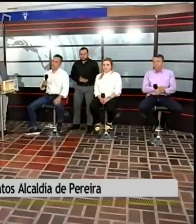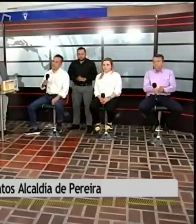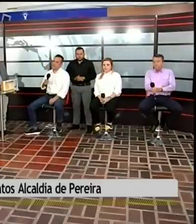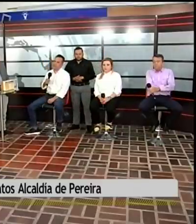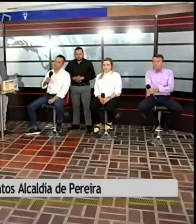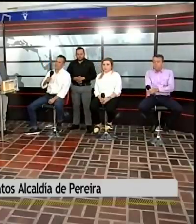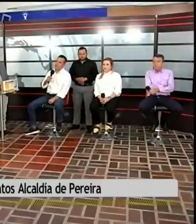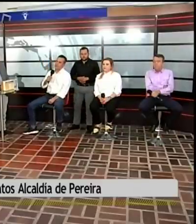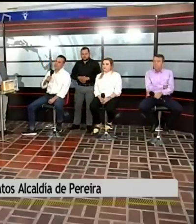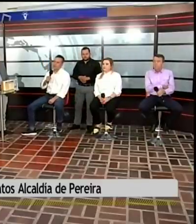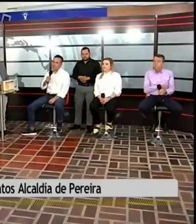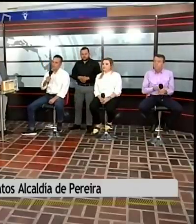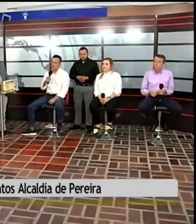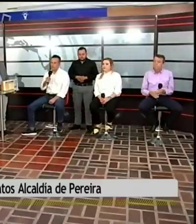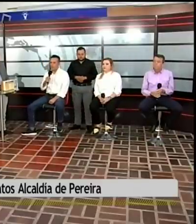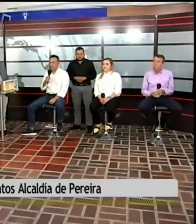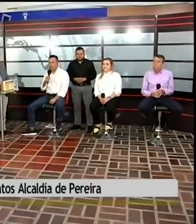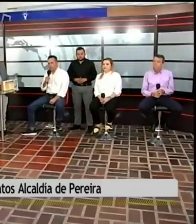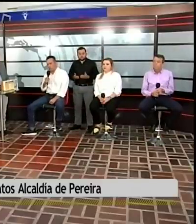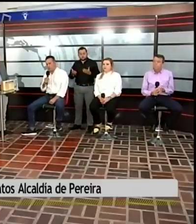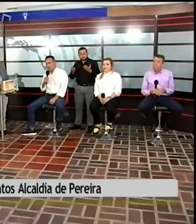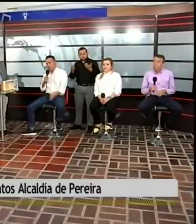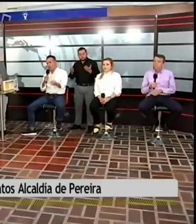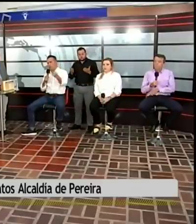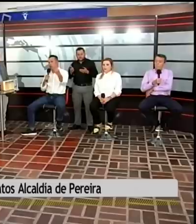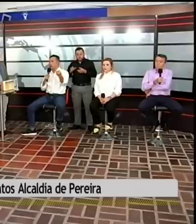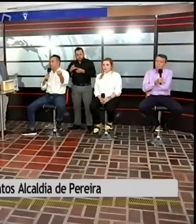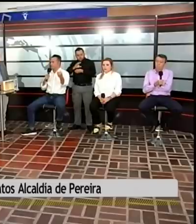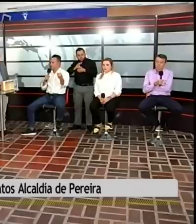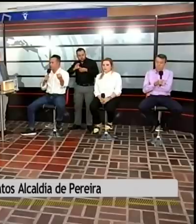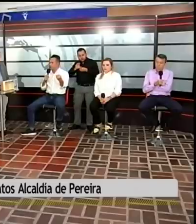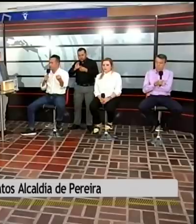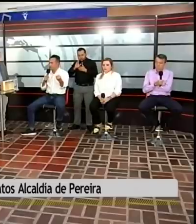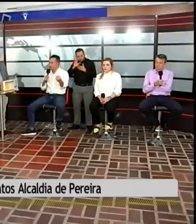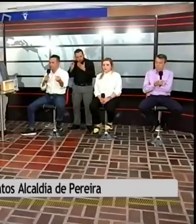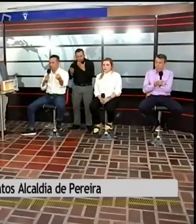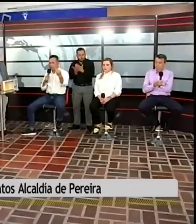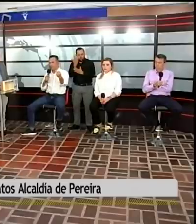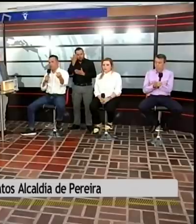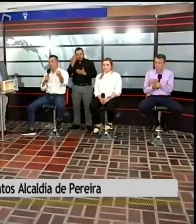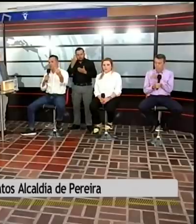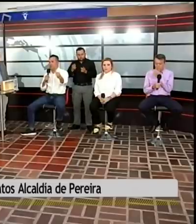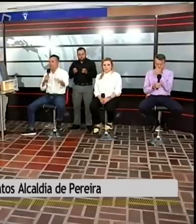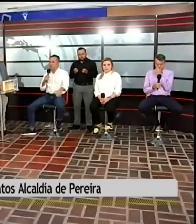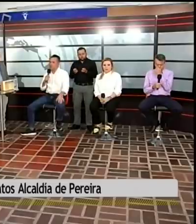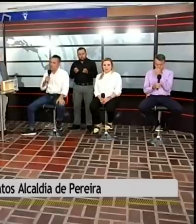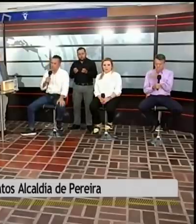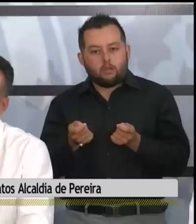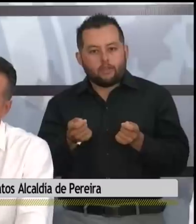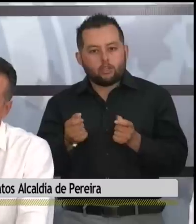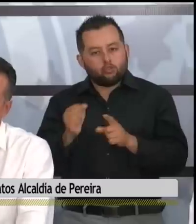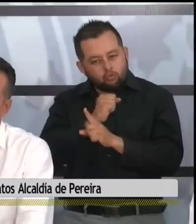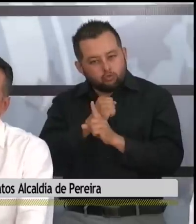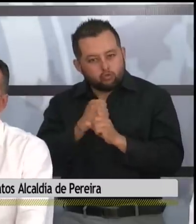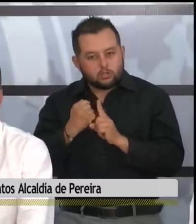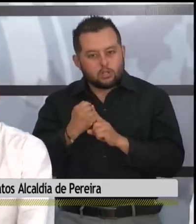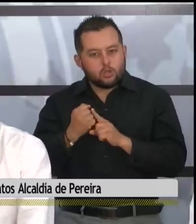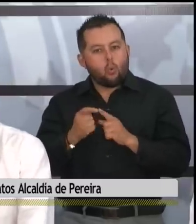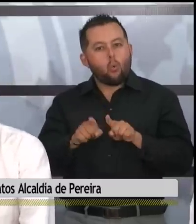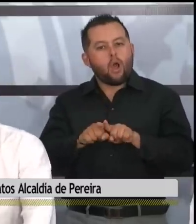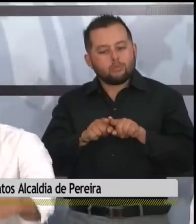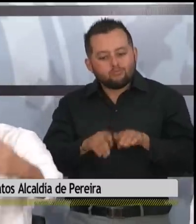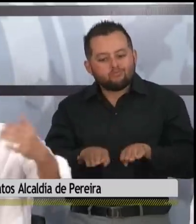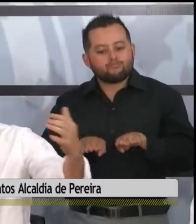Pereira en el año 2050? Álvaro, una ciudad innovadora, sostenible y socialmente justa. Una ciudad